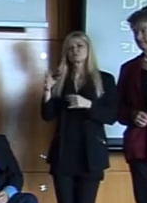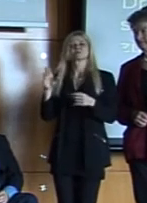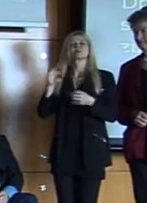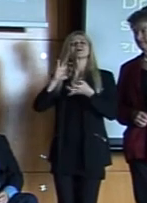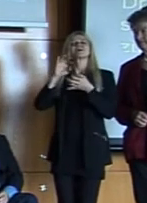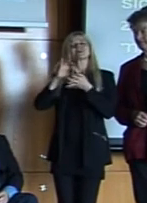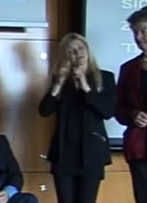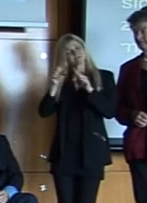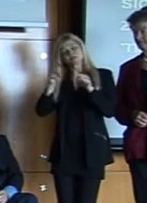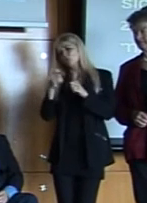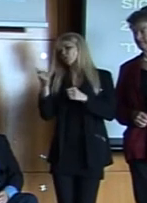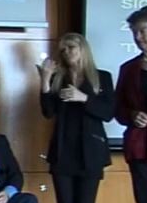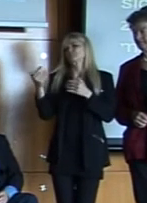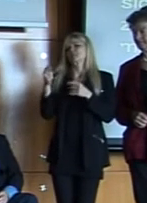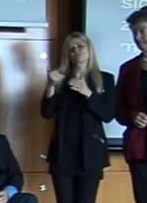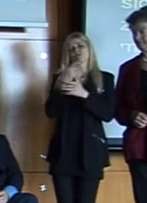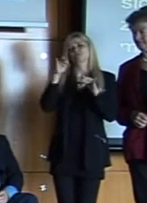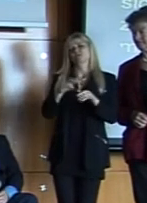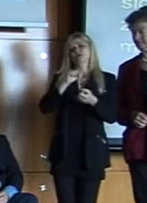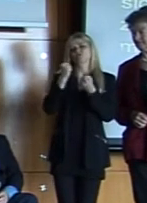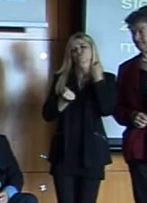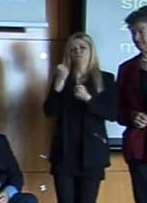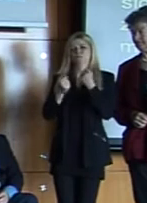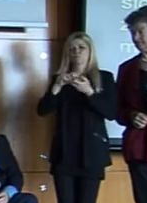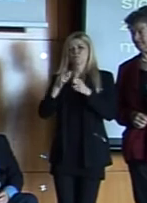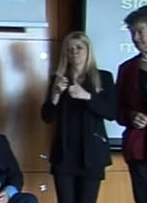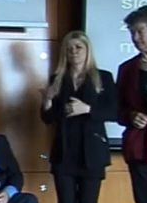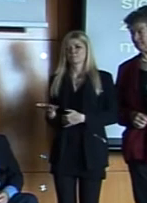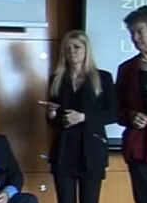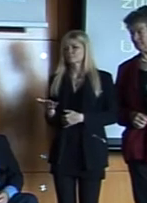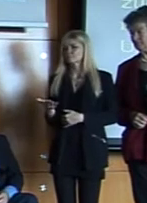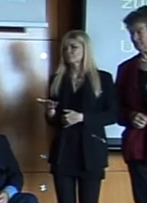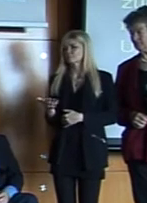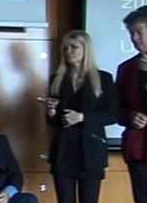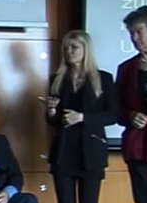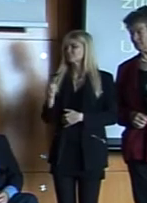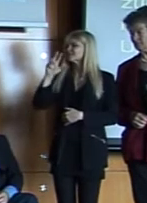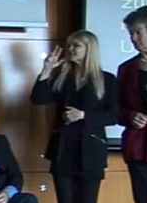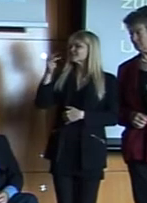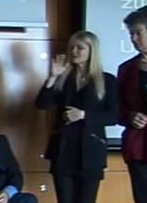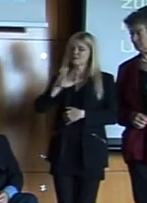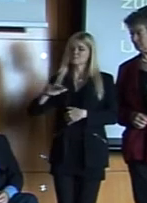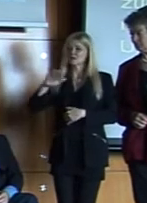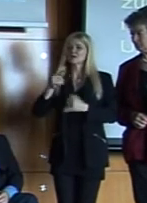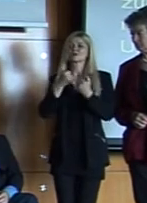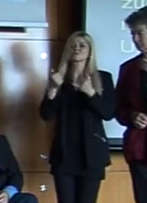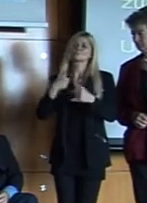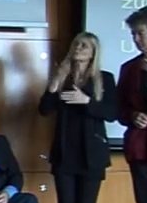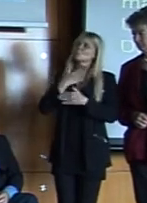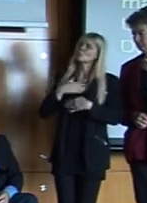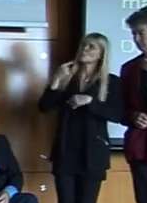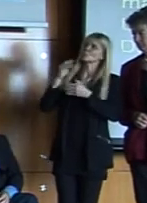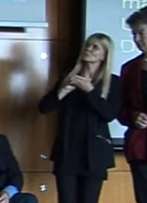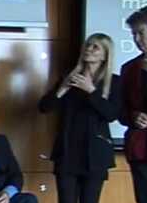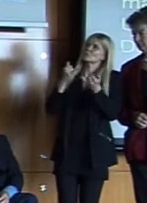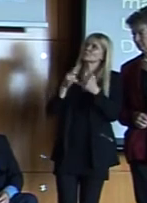Schwierigkeiten gekennzeichnet ist. Und der dritte Bereich ist einer, den ich mit der demografischen Entwicklung beschreiben möchte.